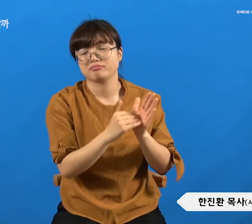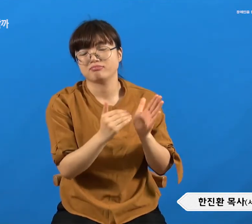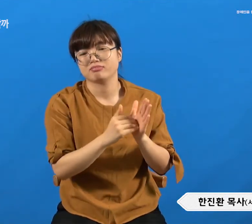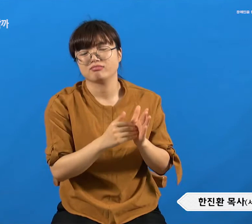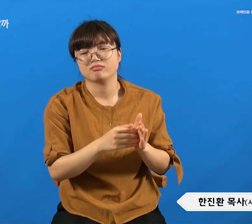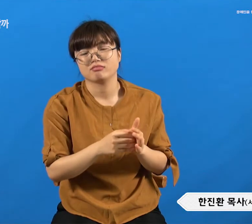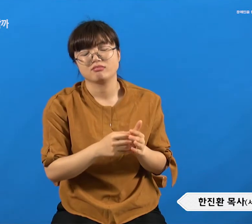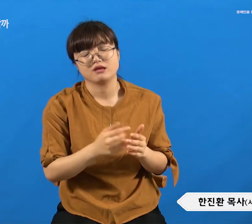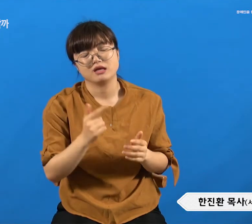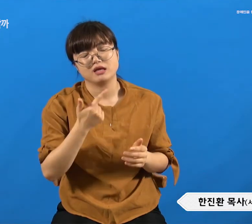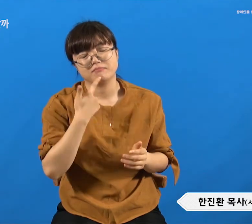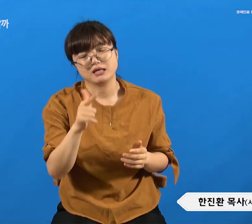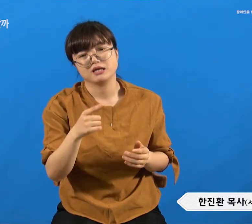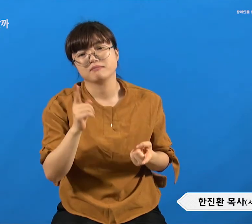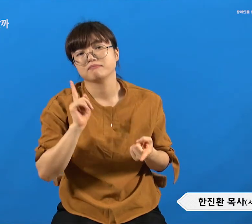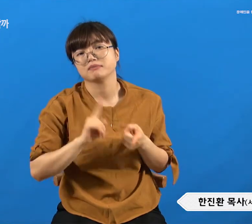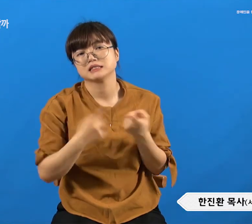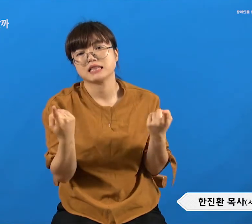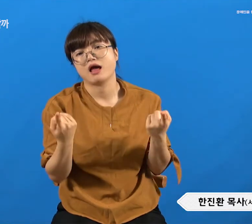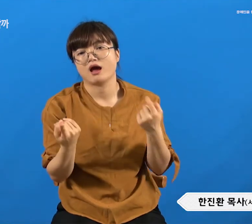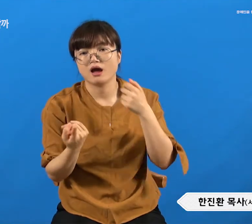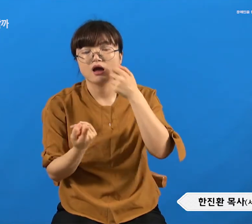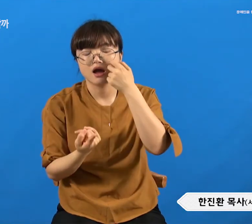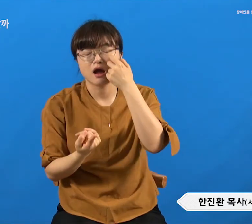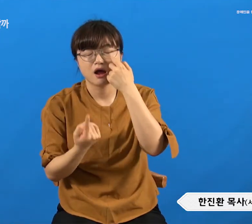이게 아니라는 것을 깨달은 것입니다.